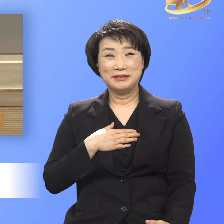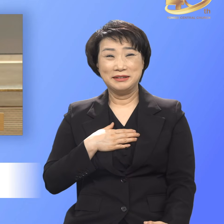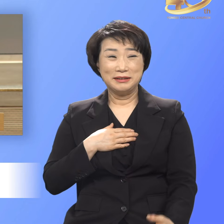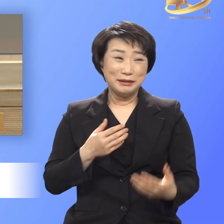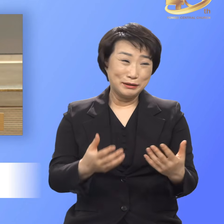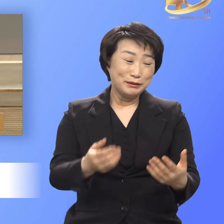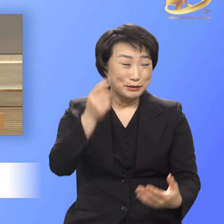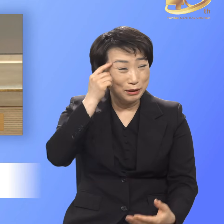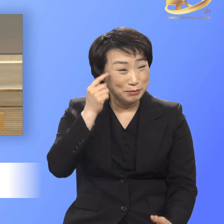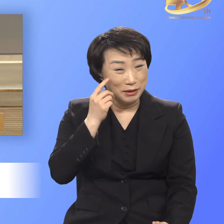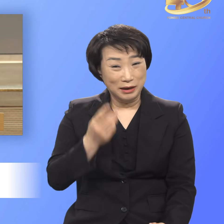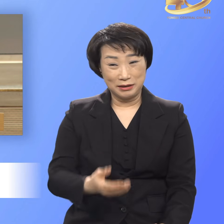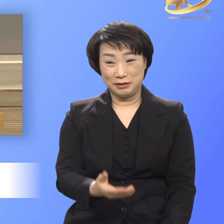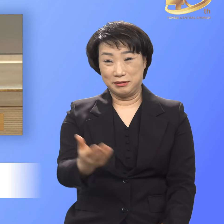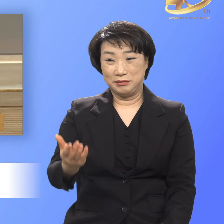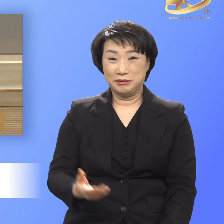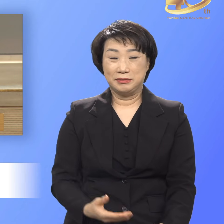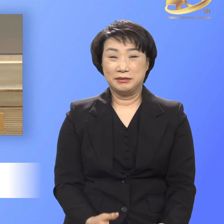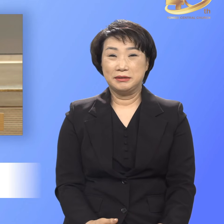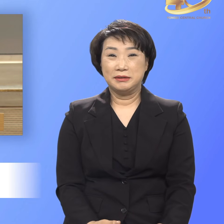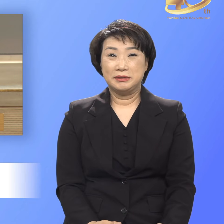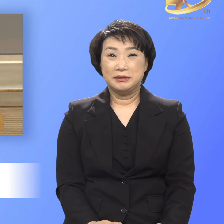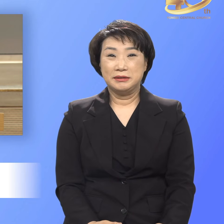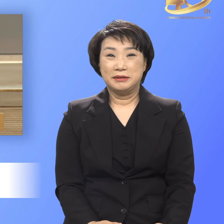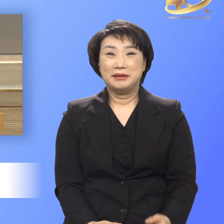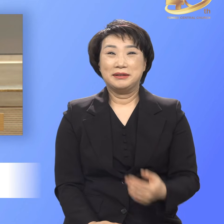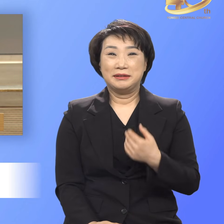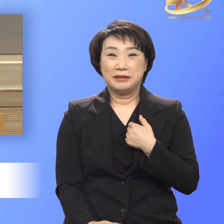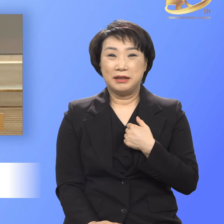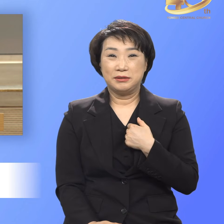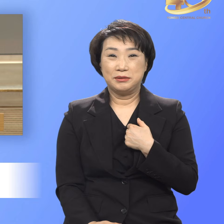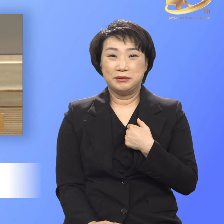어떻게 되겠나 생각 한번 해보세요. 예, 나도